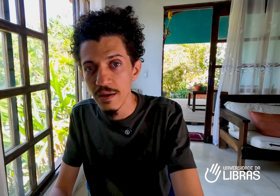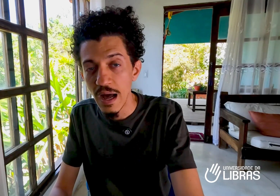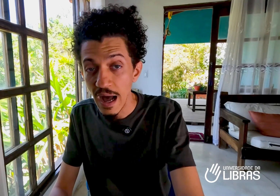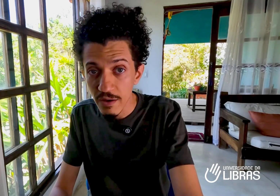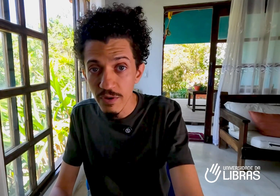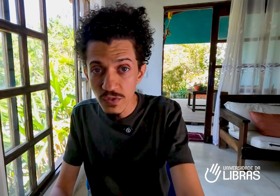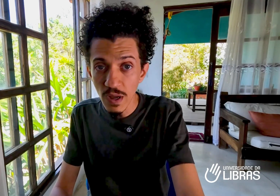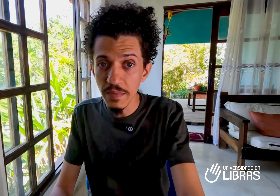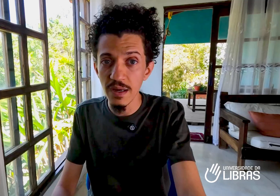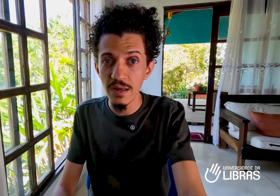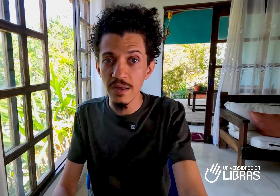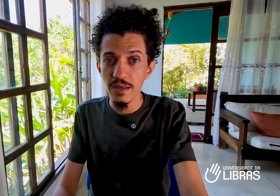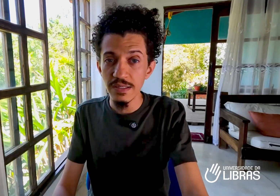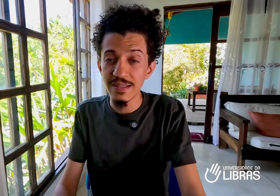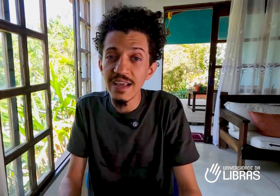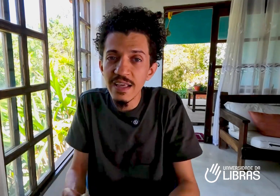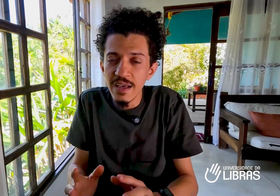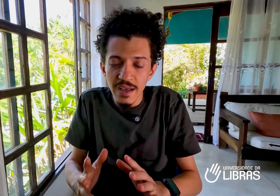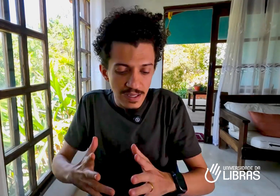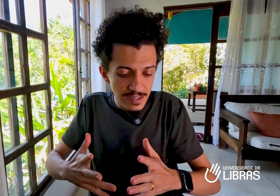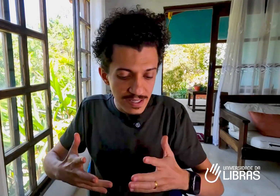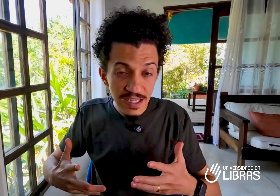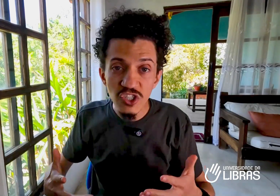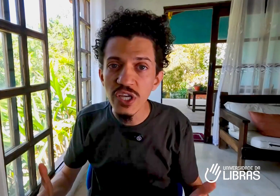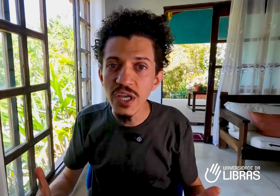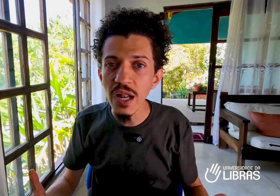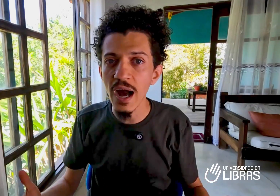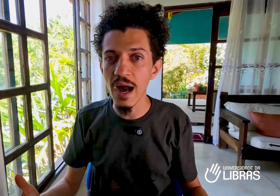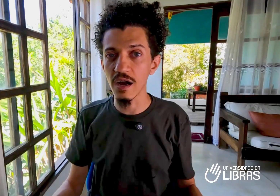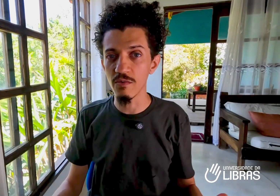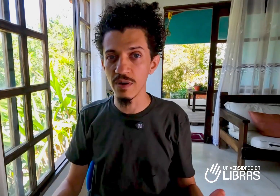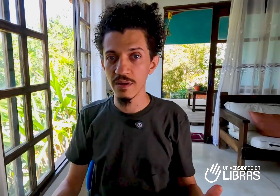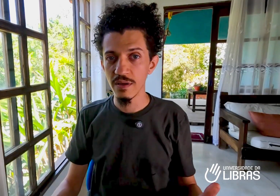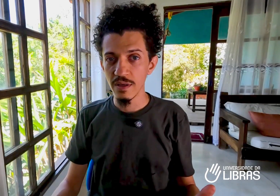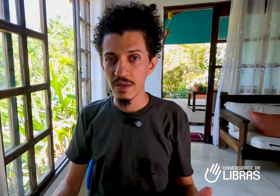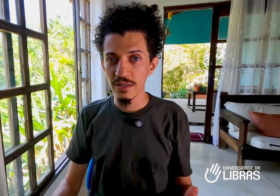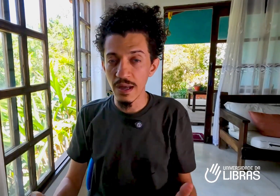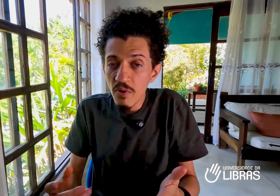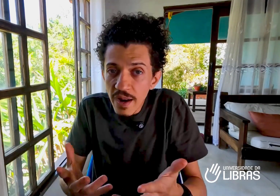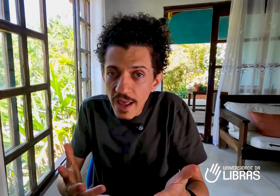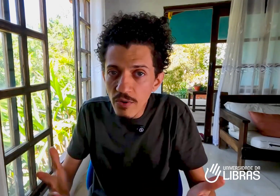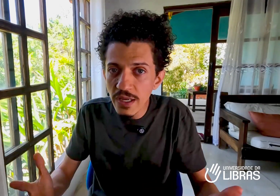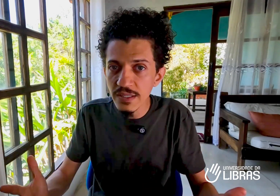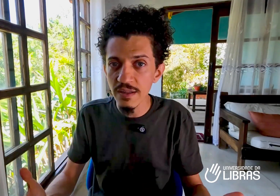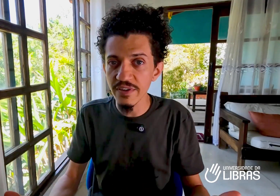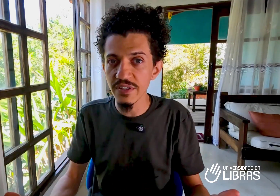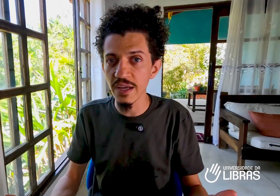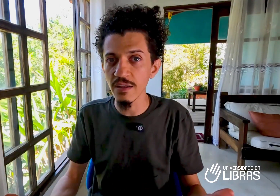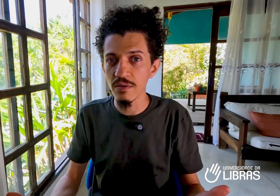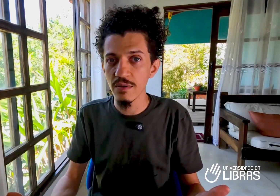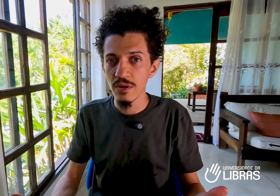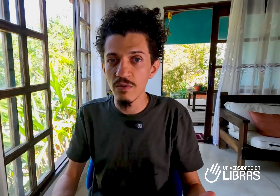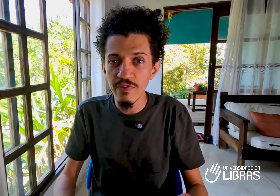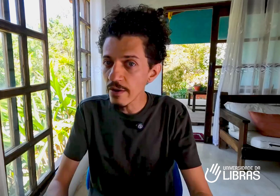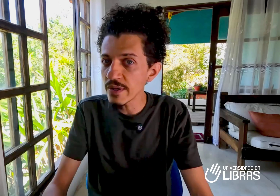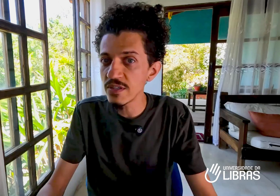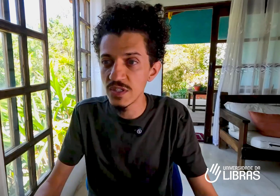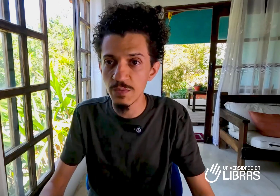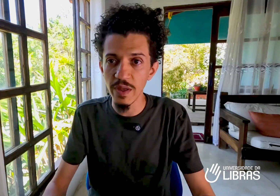A água é sua amiga. Você tem que sentir a água. Saboreie o que você está fazendo. Não vai com esse desespero que você